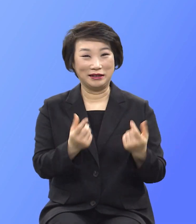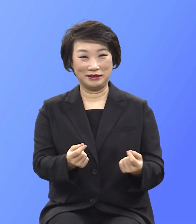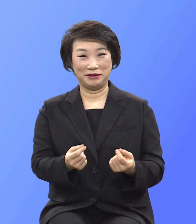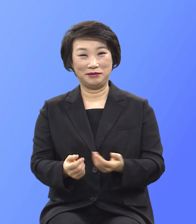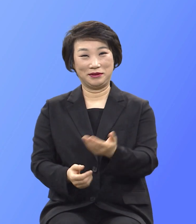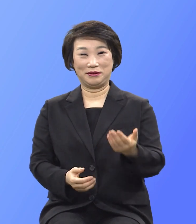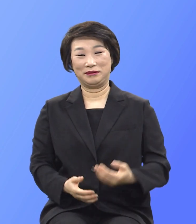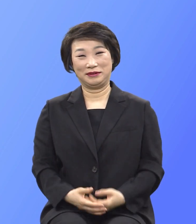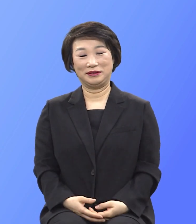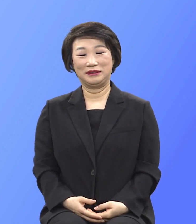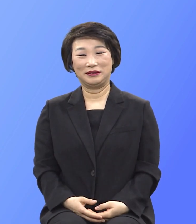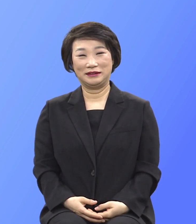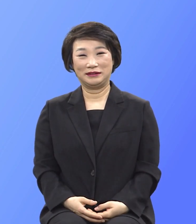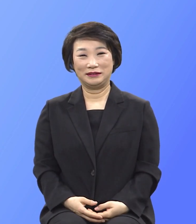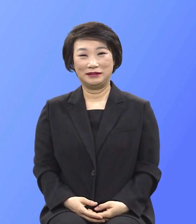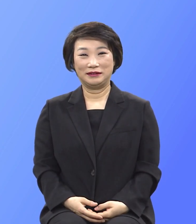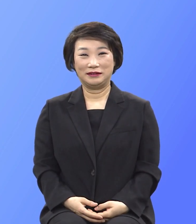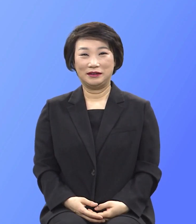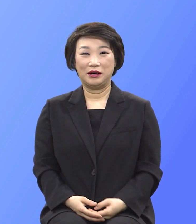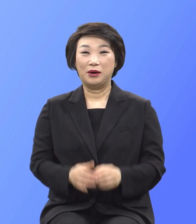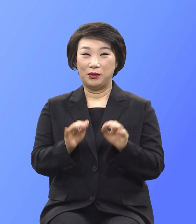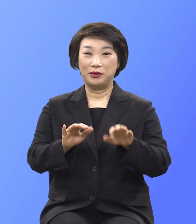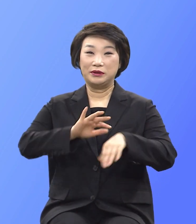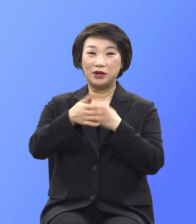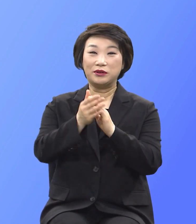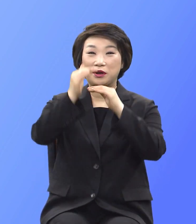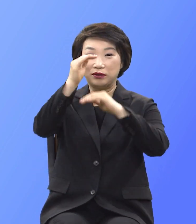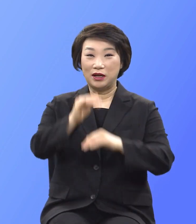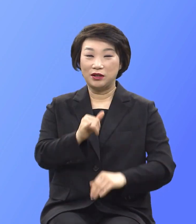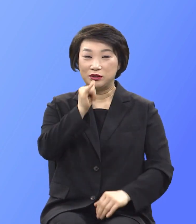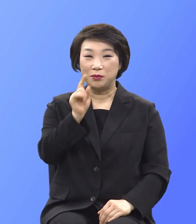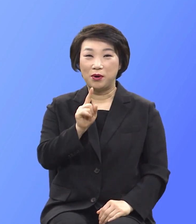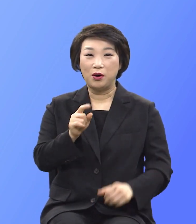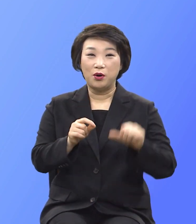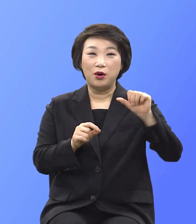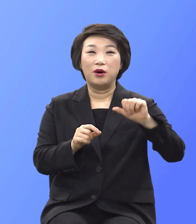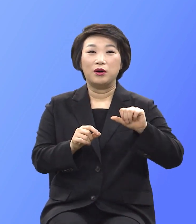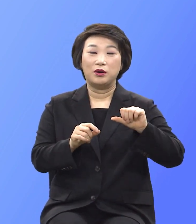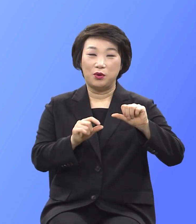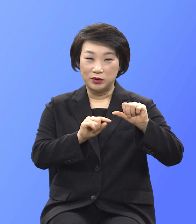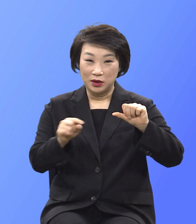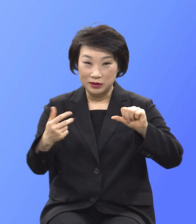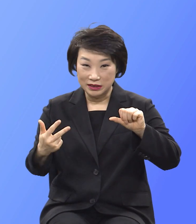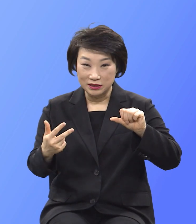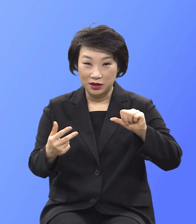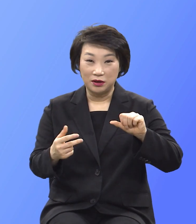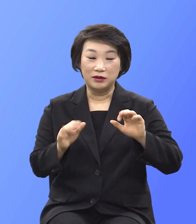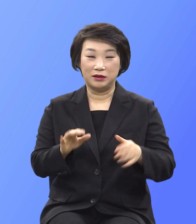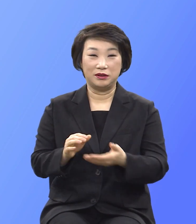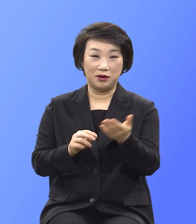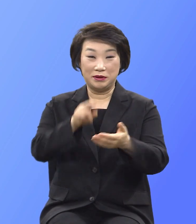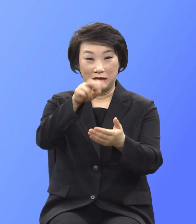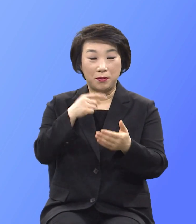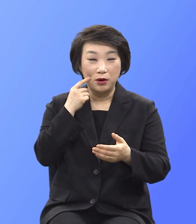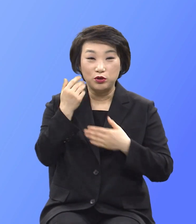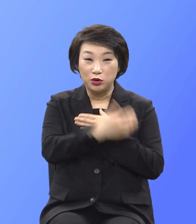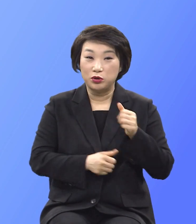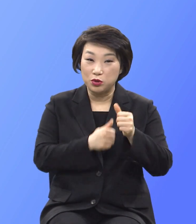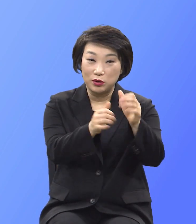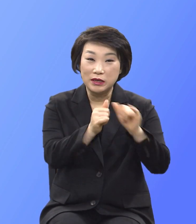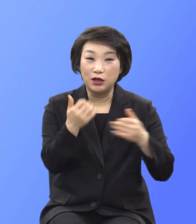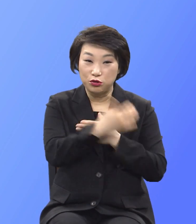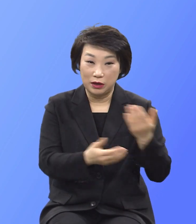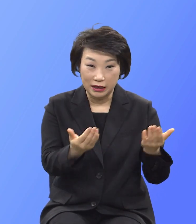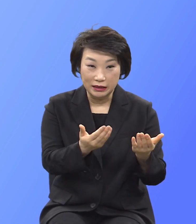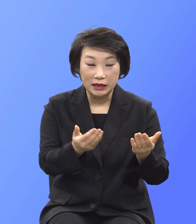않아요. 예, 본문에 뭐라고 했어요? 5절로 7절에 읽어봐. 육신을 좇는 자는